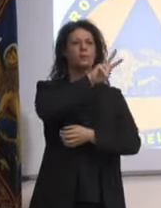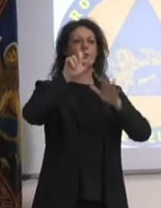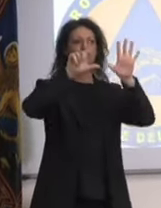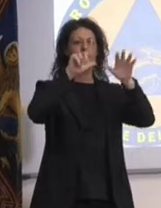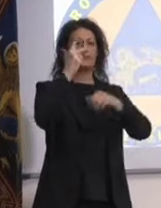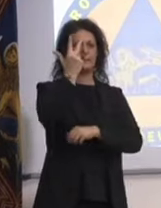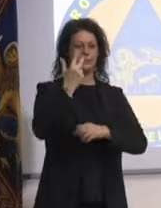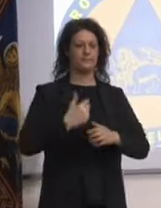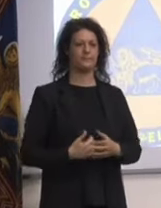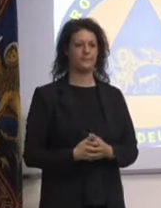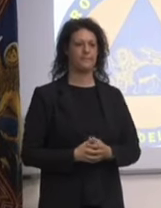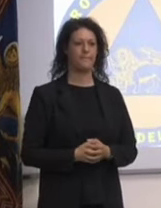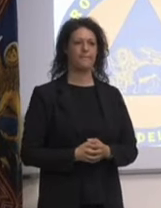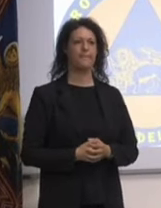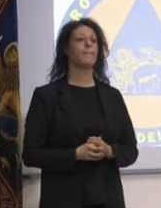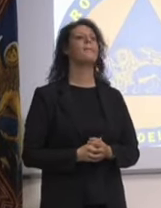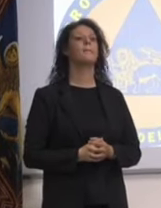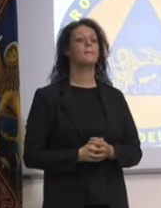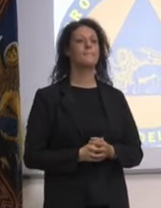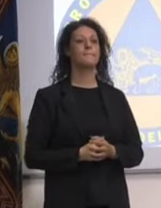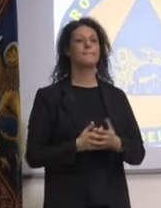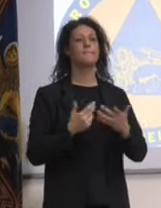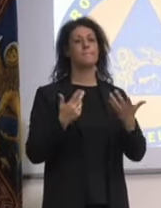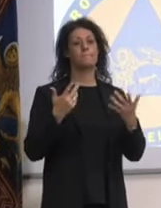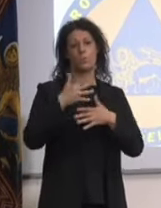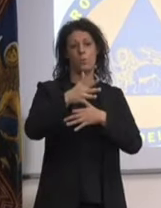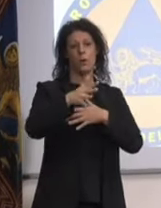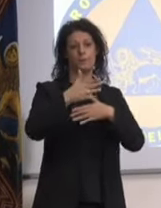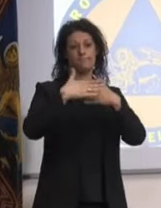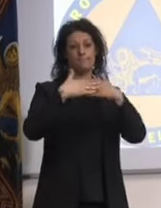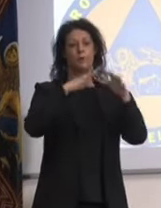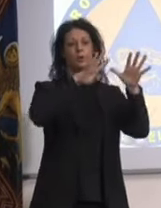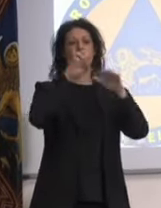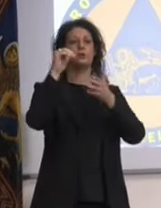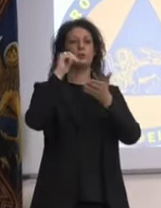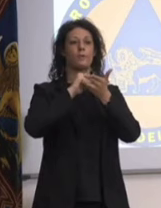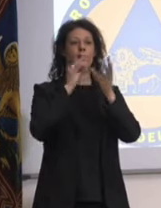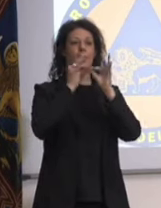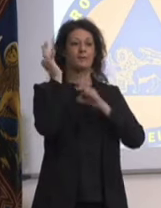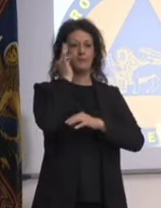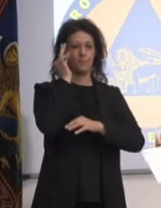888.273 e andiamo nella direzione dei 900.000 tamponi, come vedete, no?